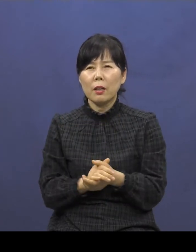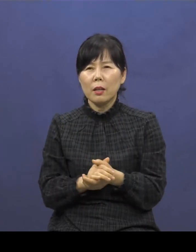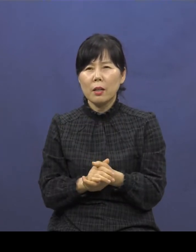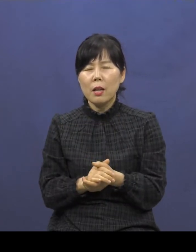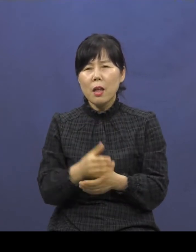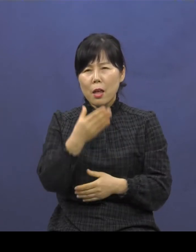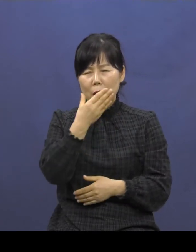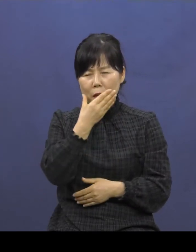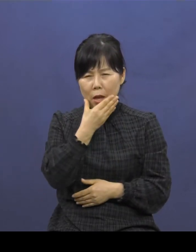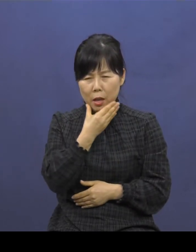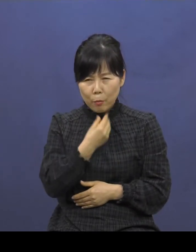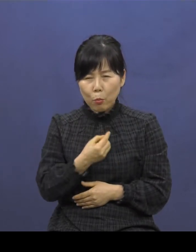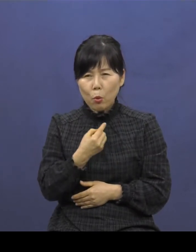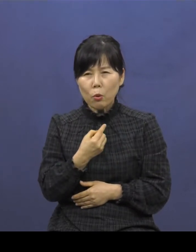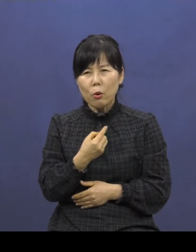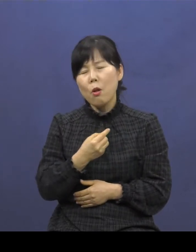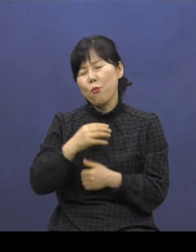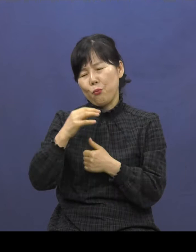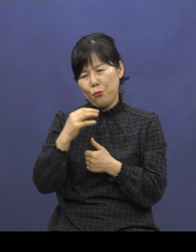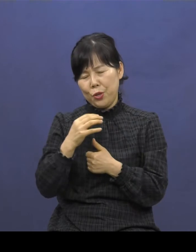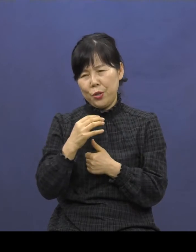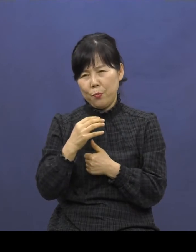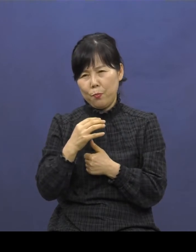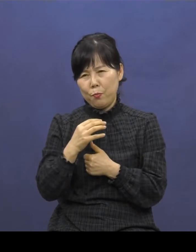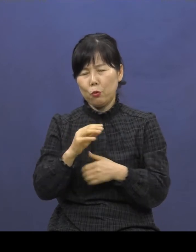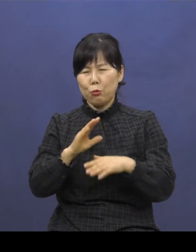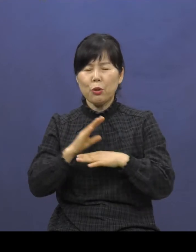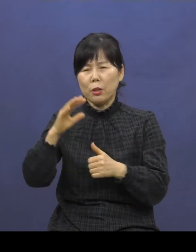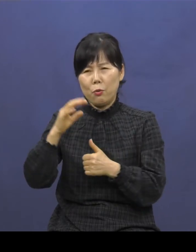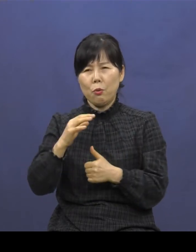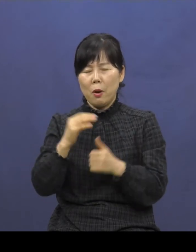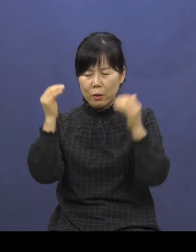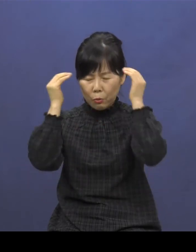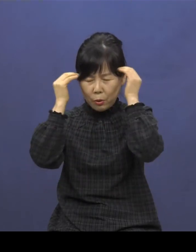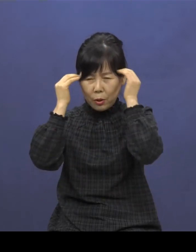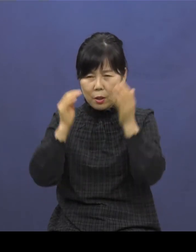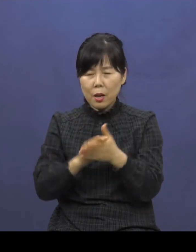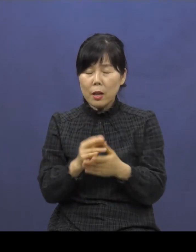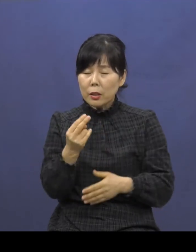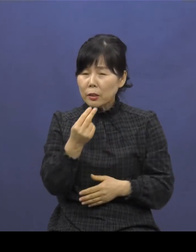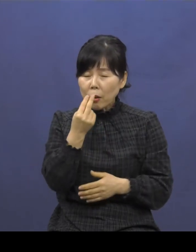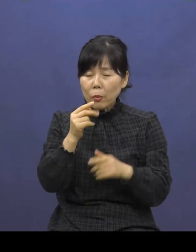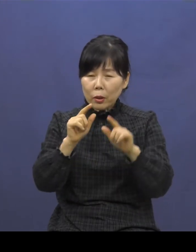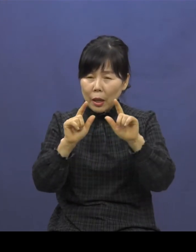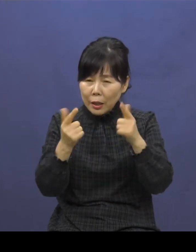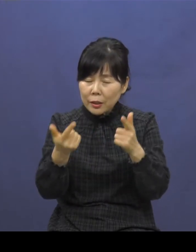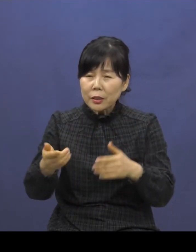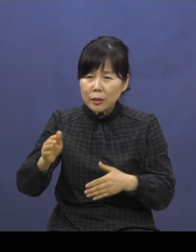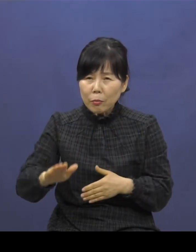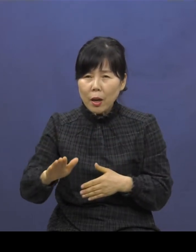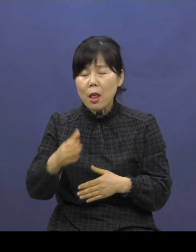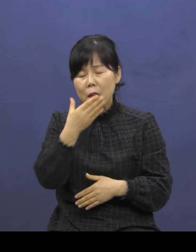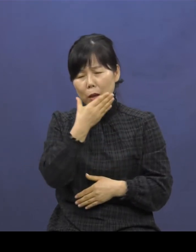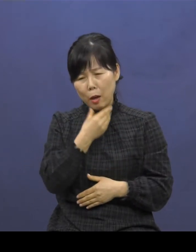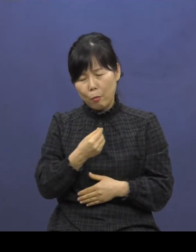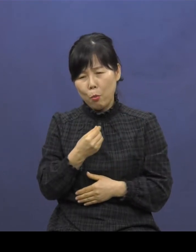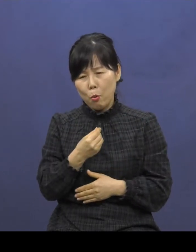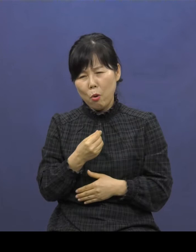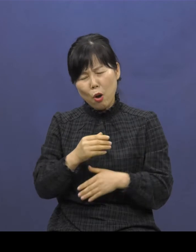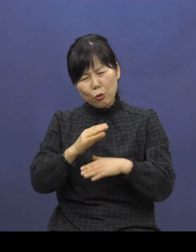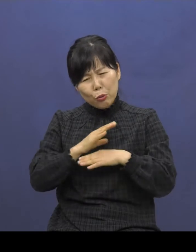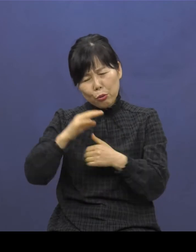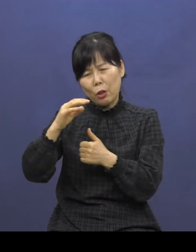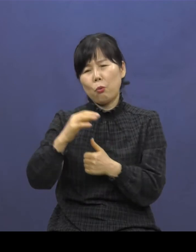바로 뭐냐, 행복을 위협하는 고난입니다. 생존까지는 아닌데 우리의 삶의 행복을